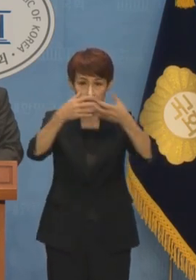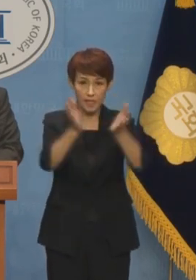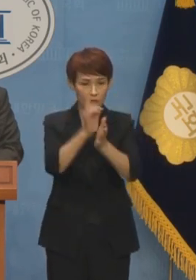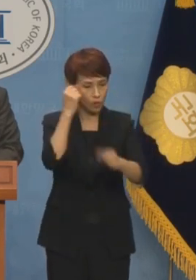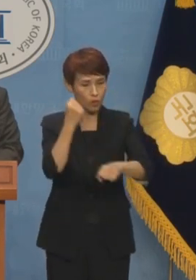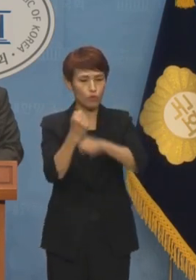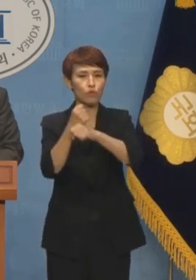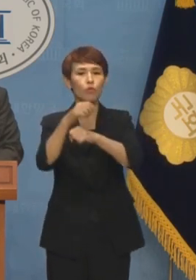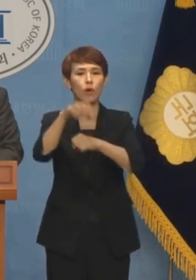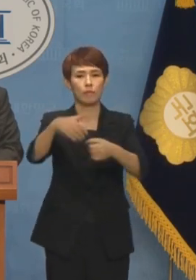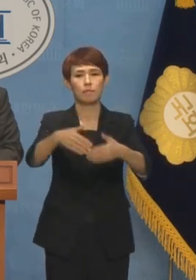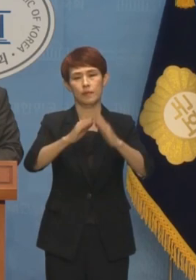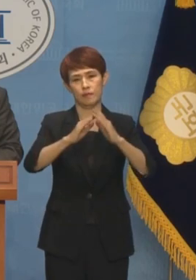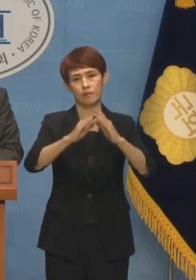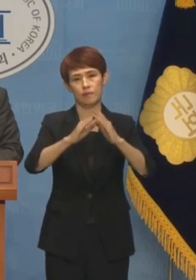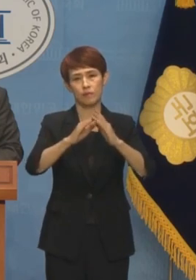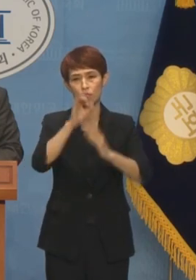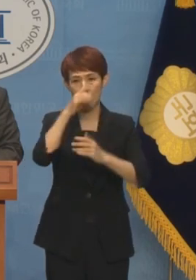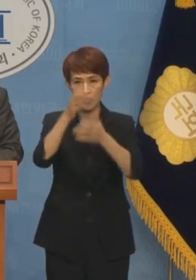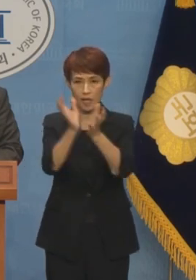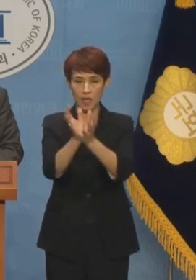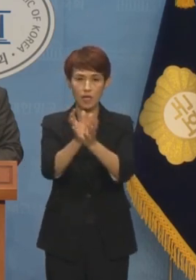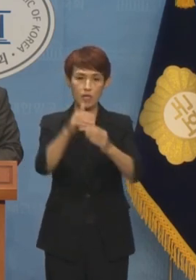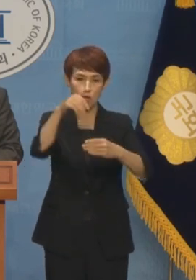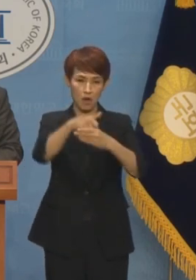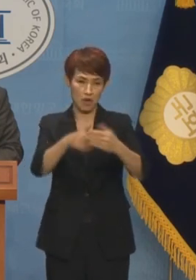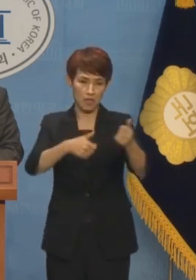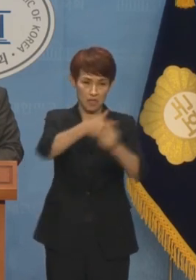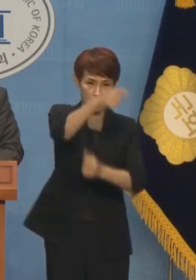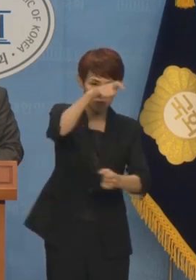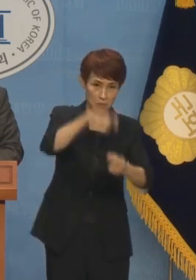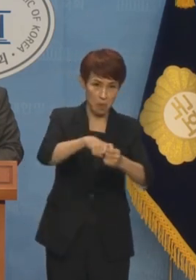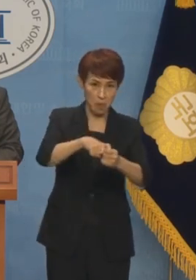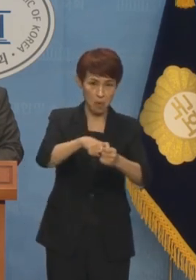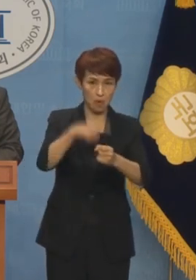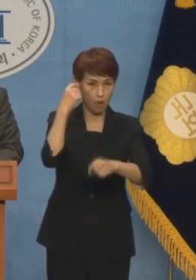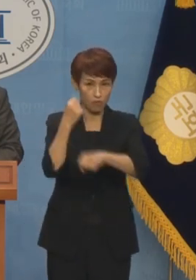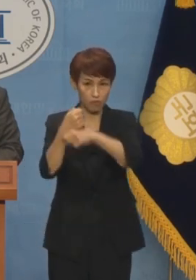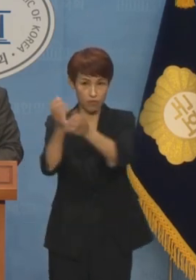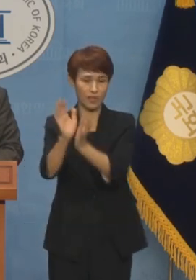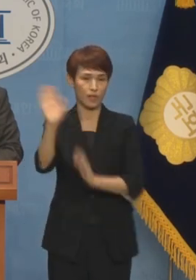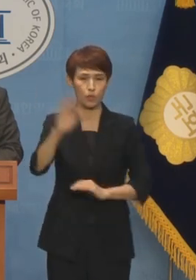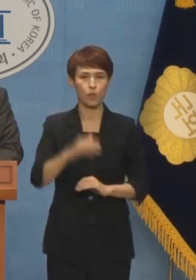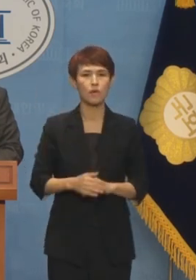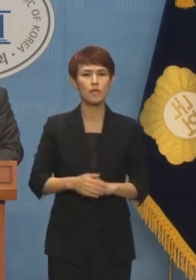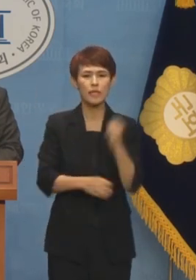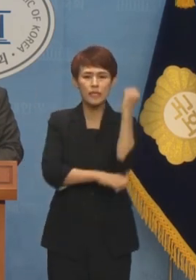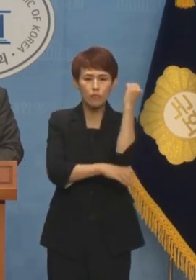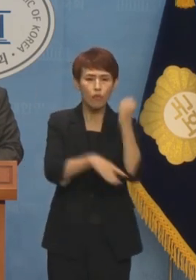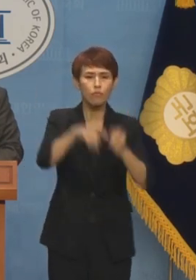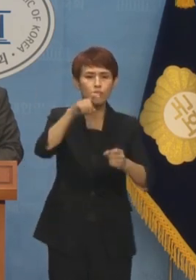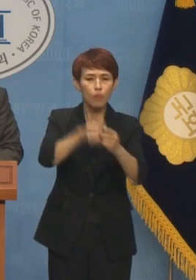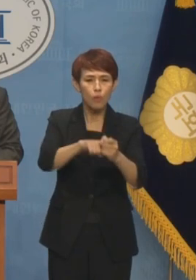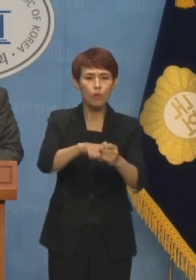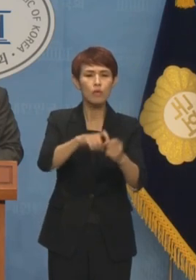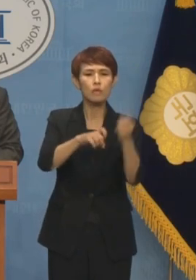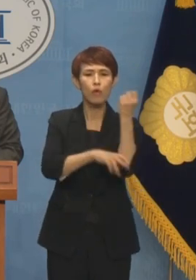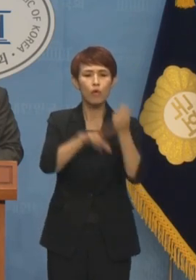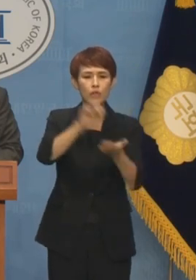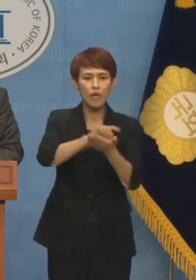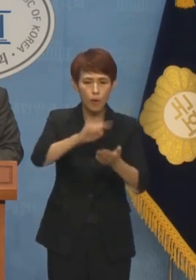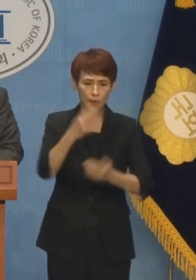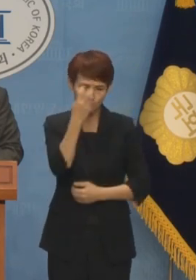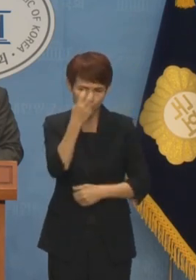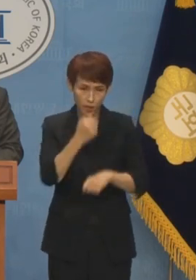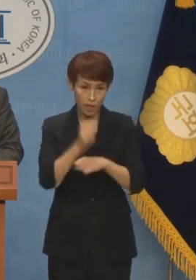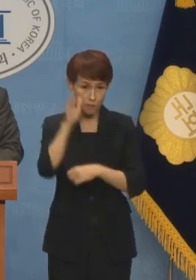만들어 중앙당의 선거 승리를 위한 부속으로서가 아닌 대한민국 근본적인 문제를 고찰하고 해결 방안을 도출하는 미래